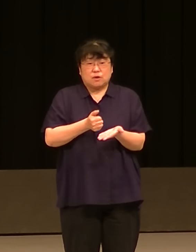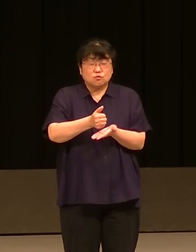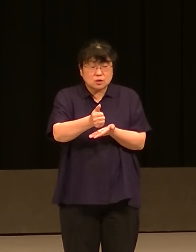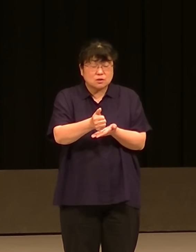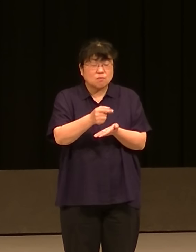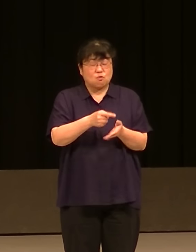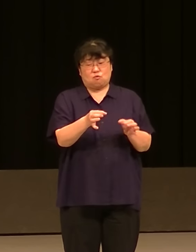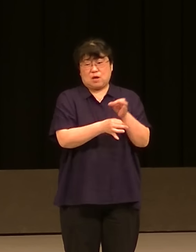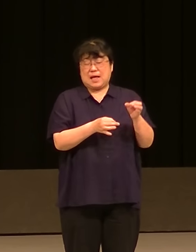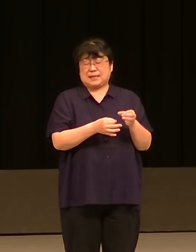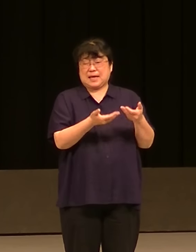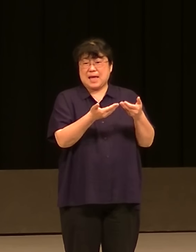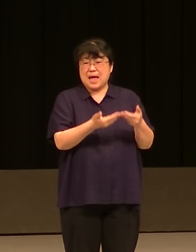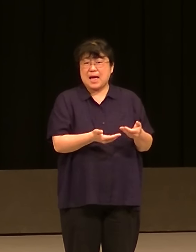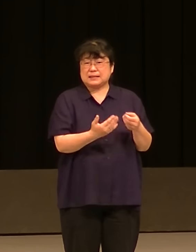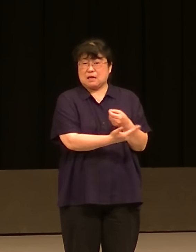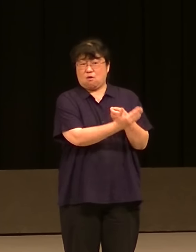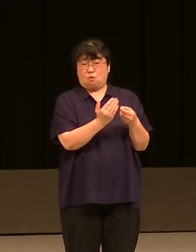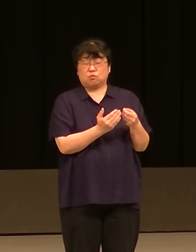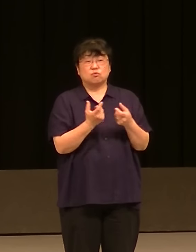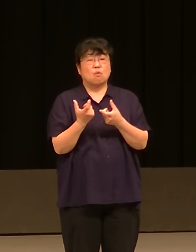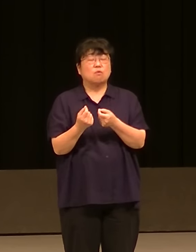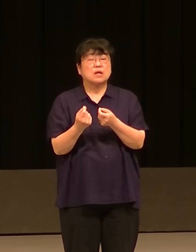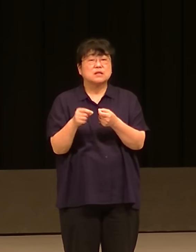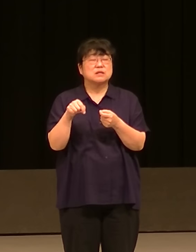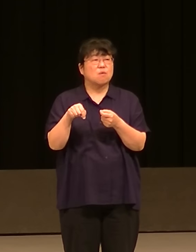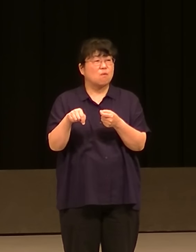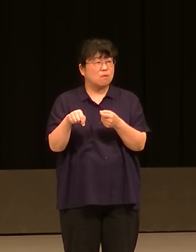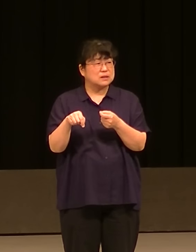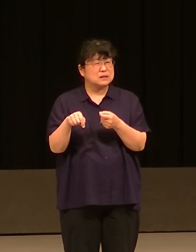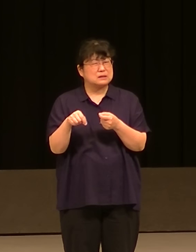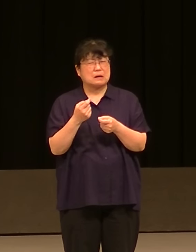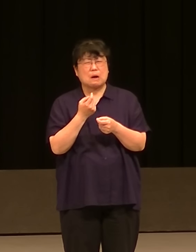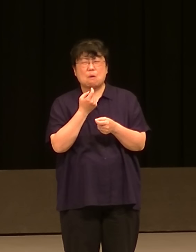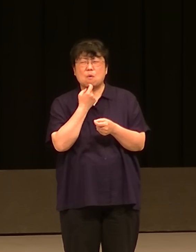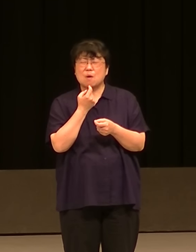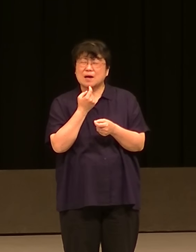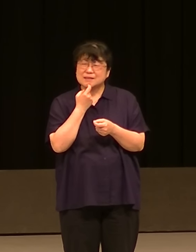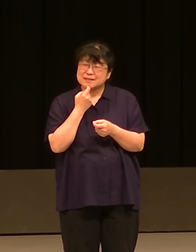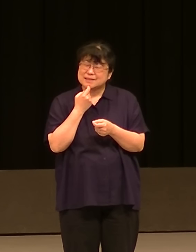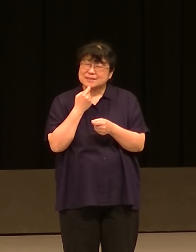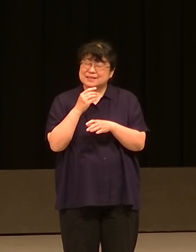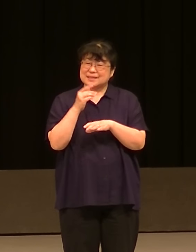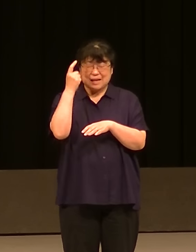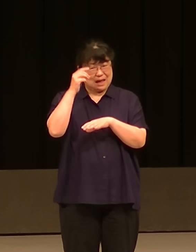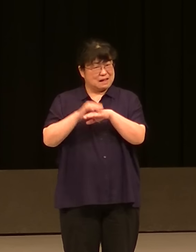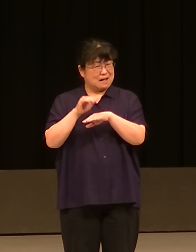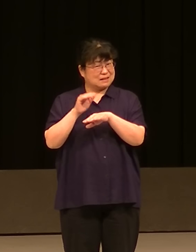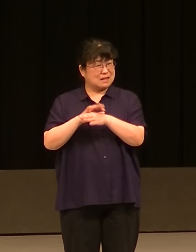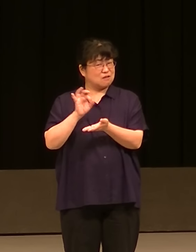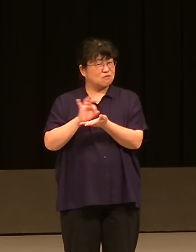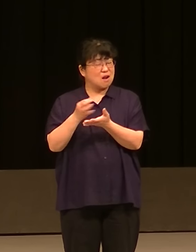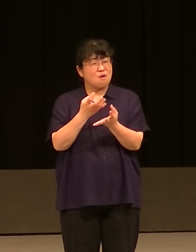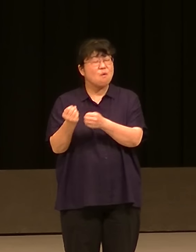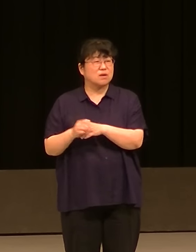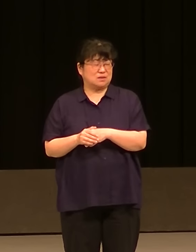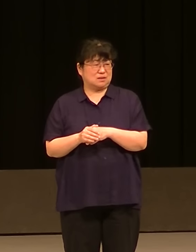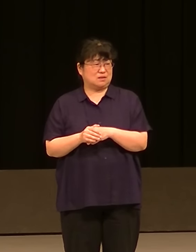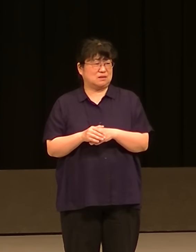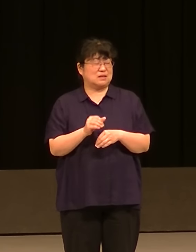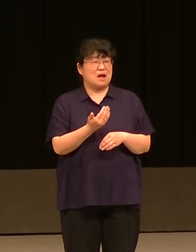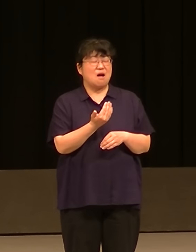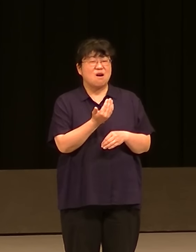安全保障という言葉と同じように非常に、妙な、形で使われておりますね。これアブノミクスの大将